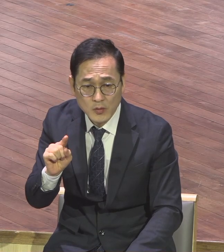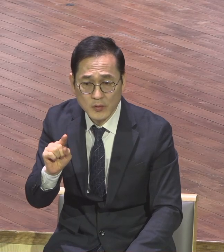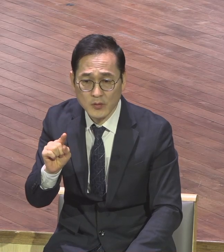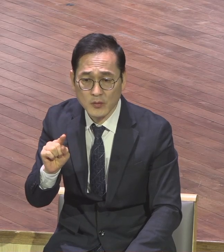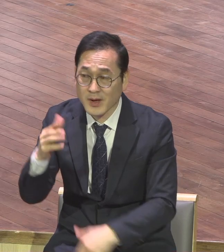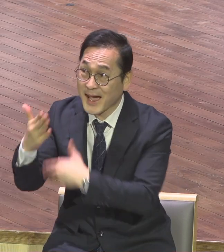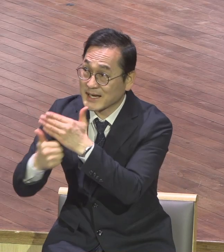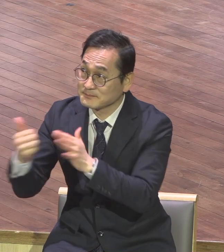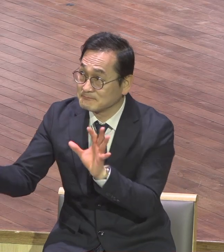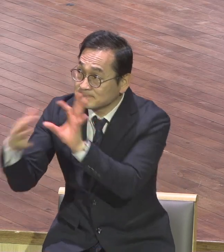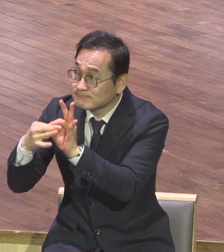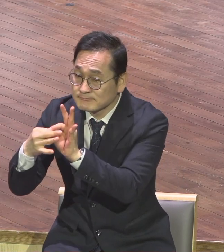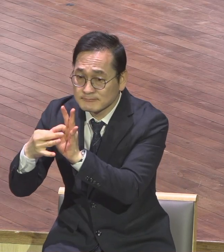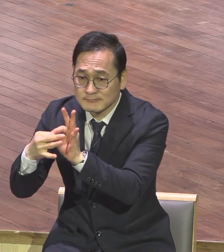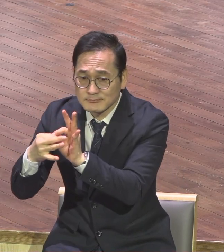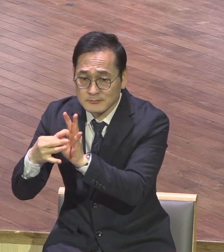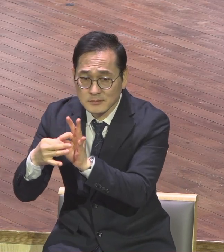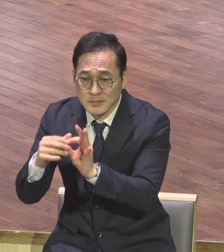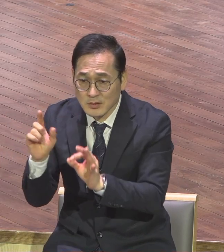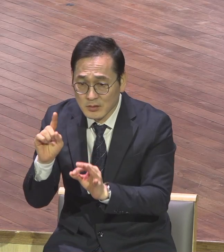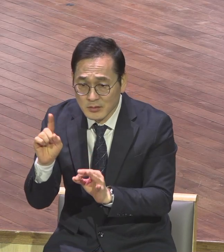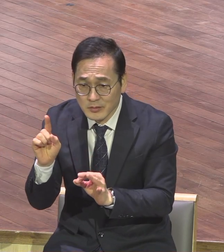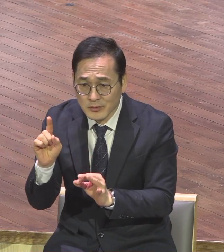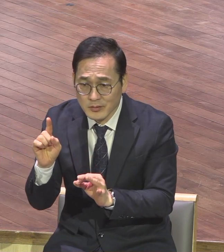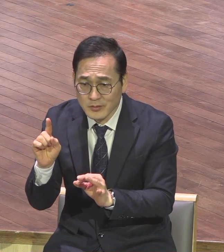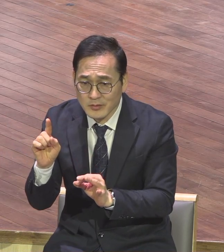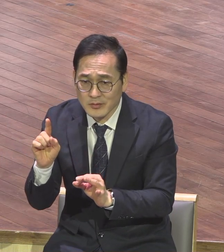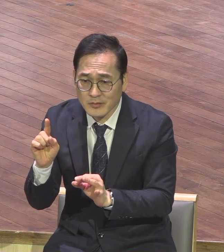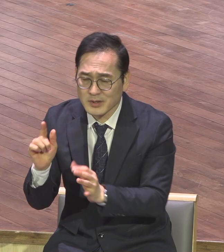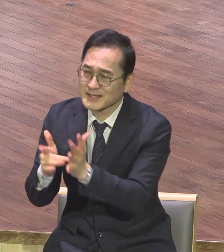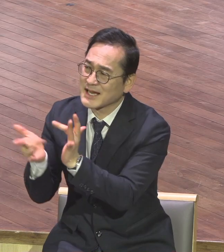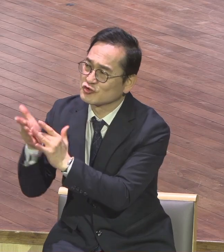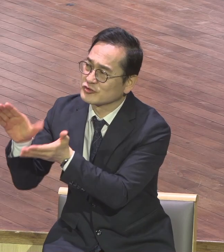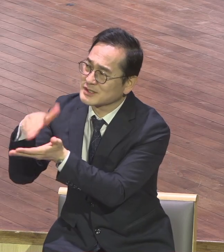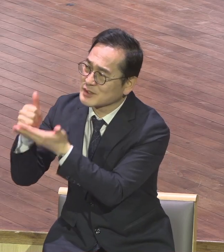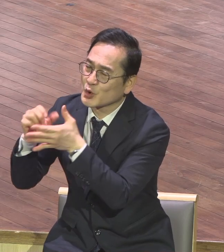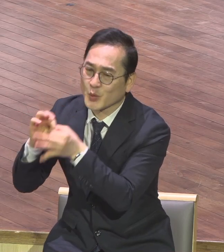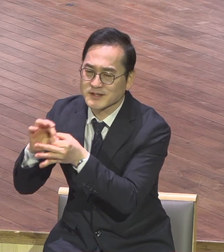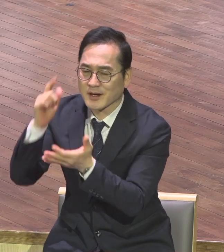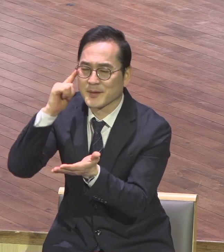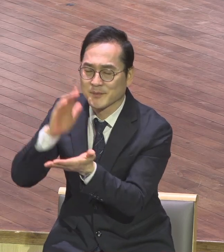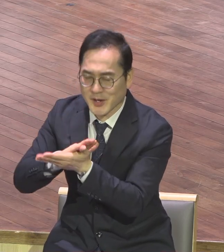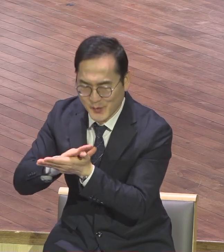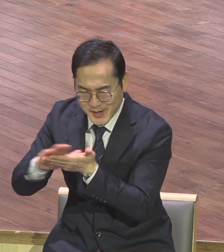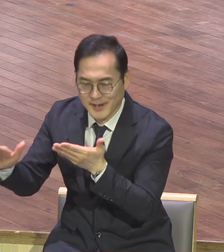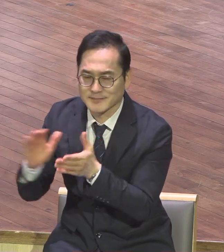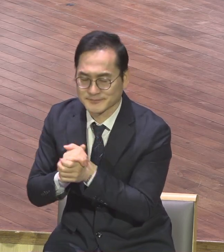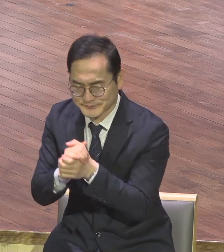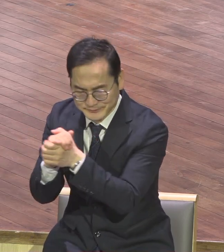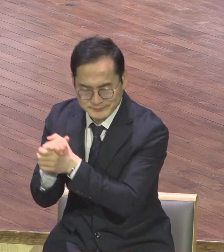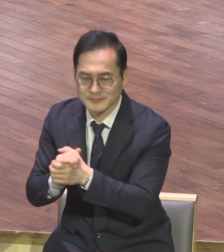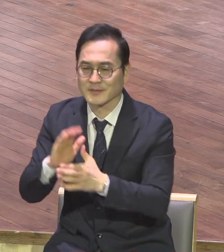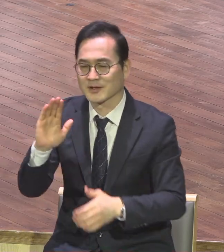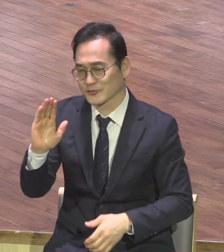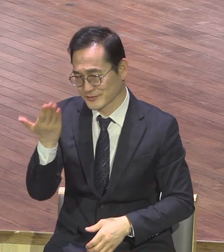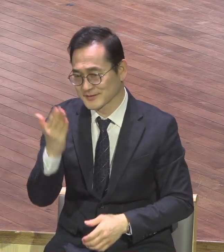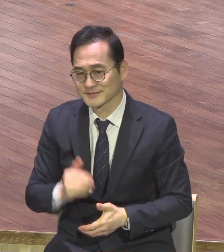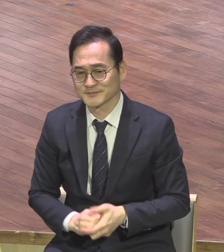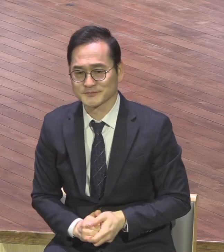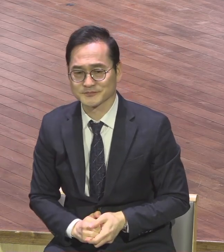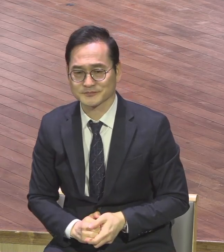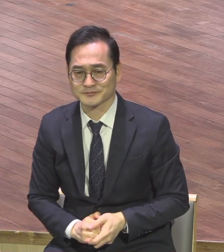사람, 그 증거가 뭐냐, 평화 화평이에요. 이게 특징입니다.